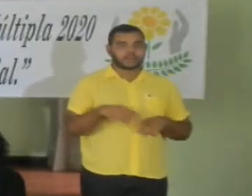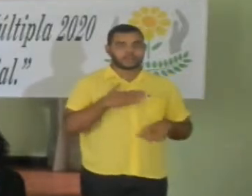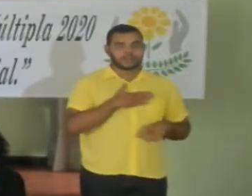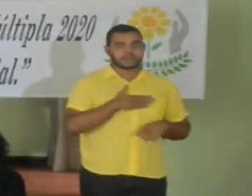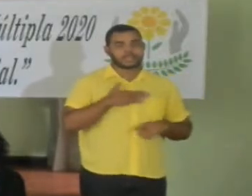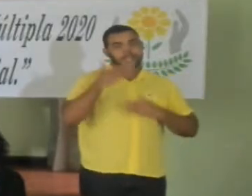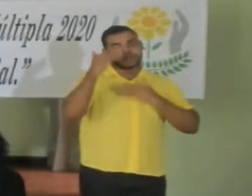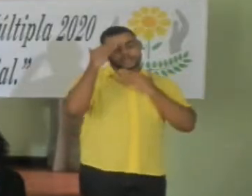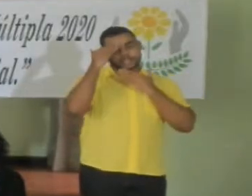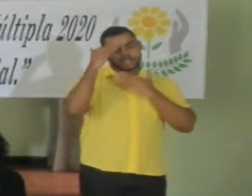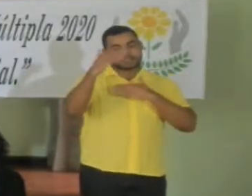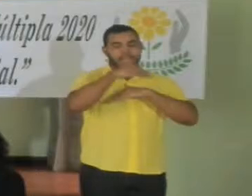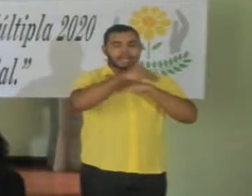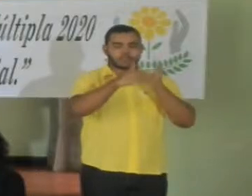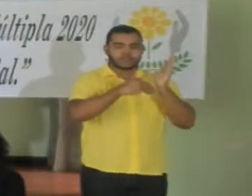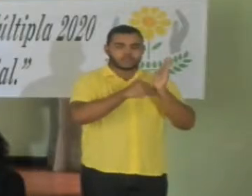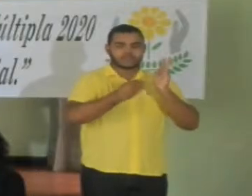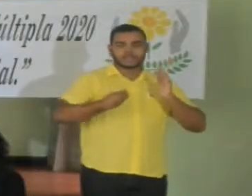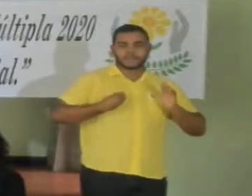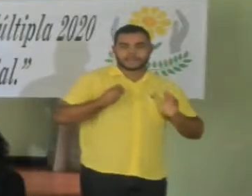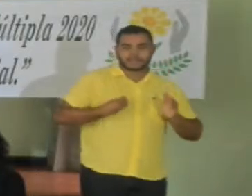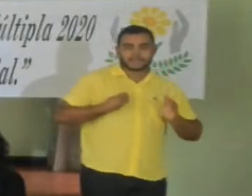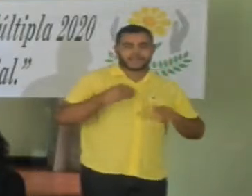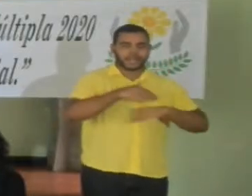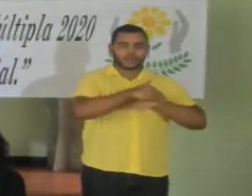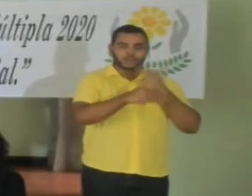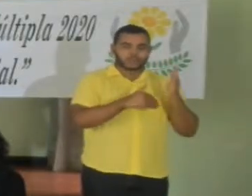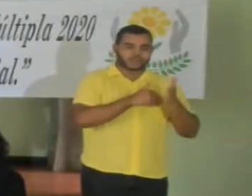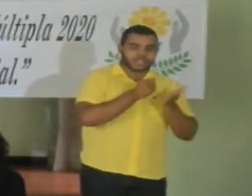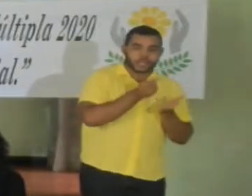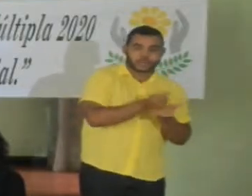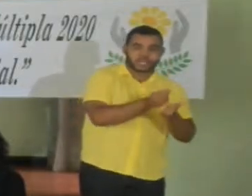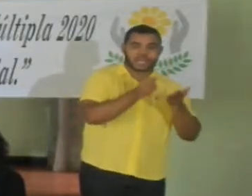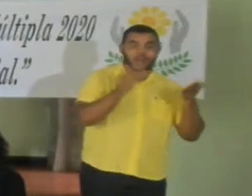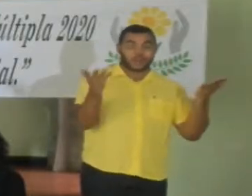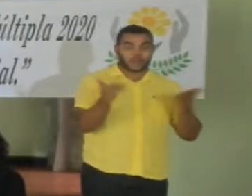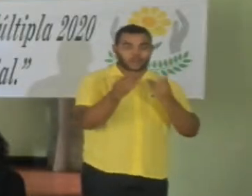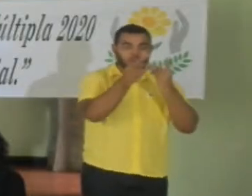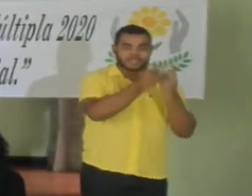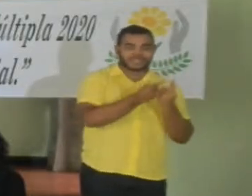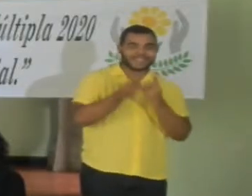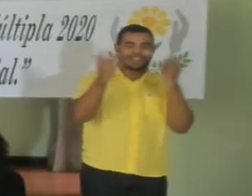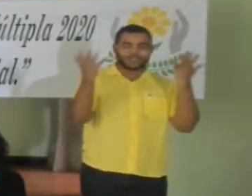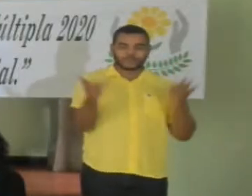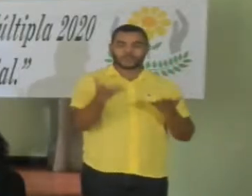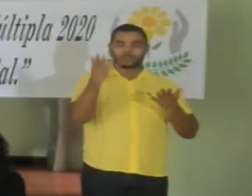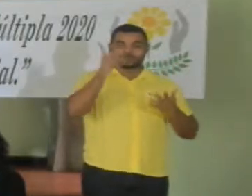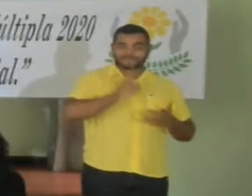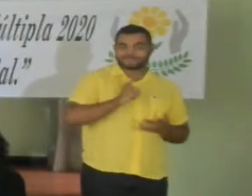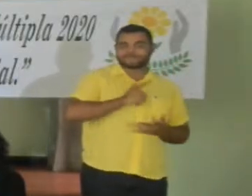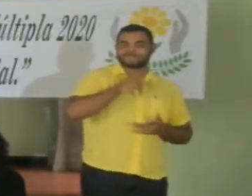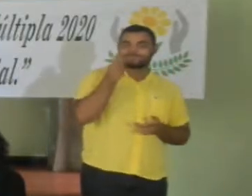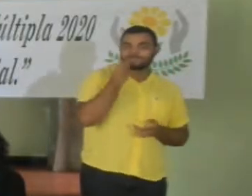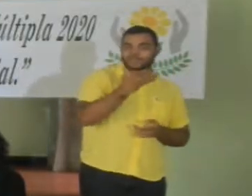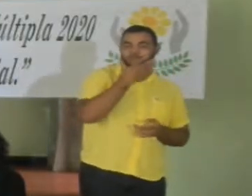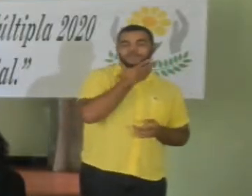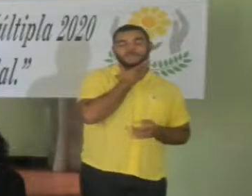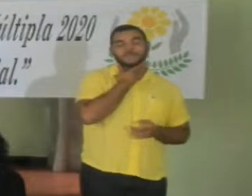a todos que participaram, a todos que se envolveram para que esse fórum de hoje acontecesse.